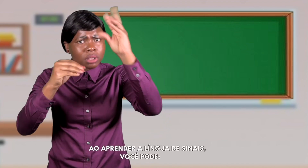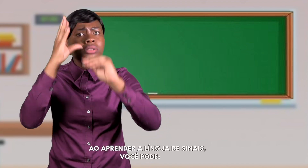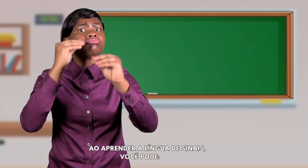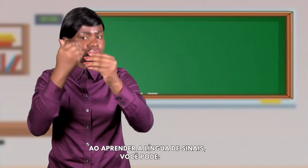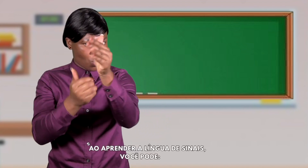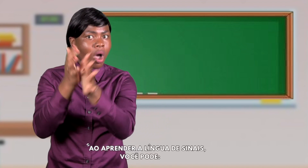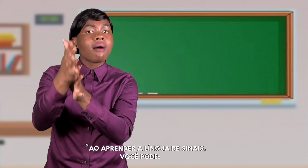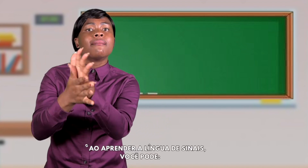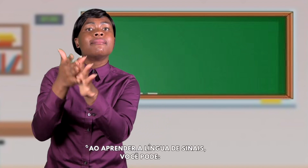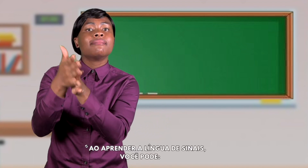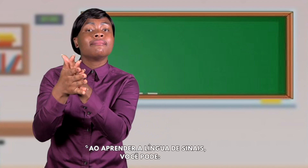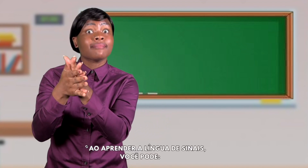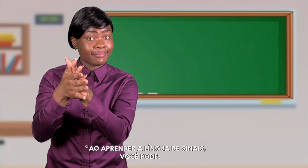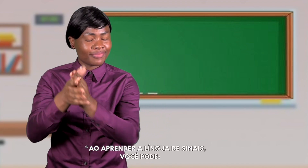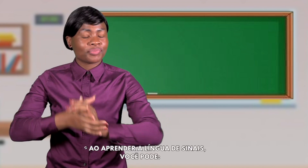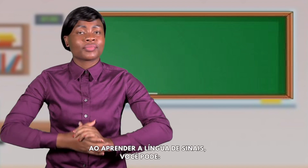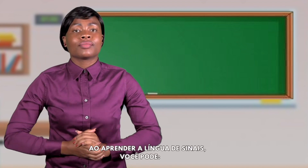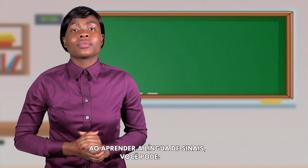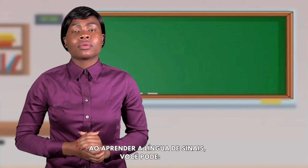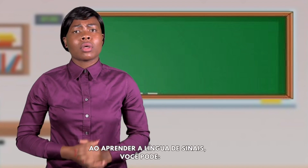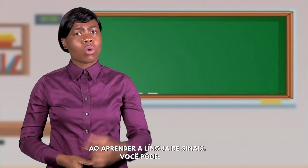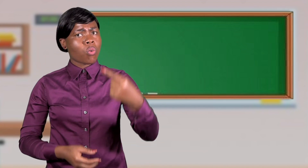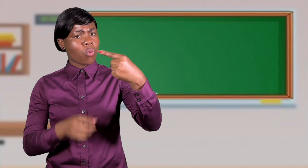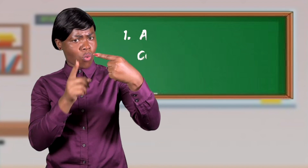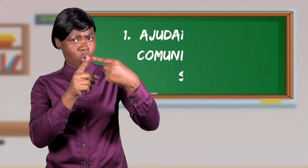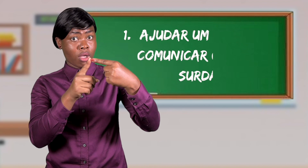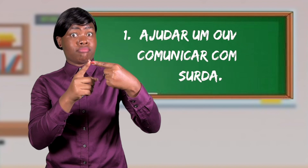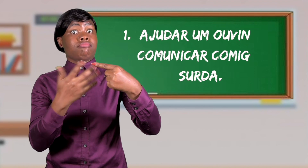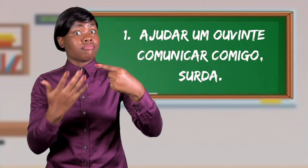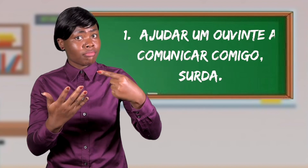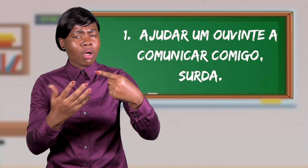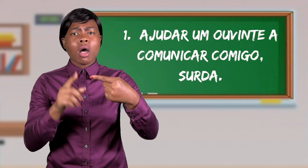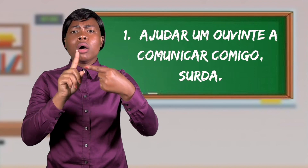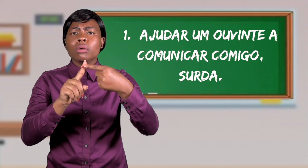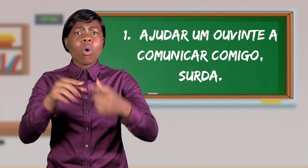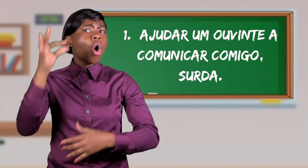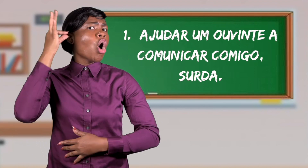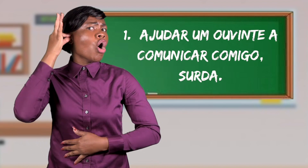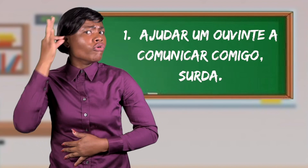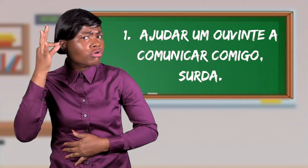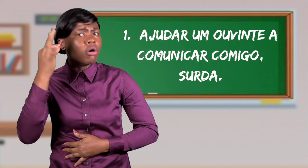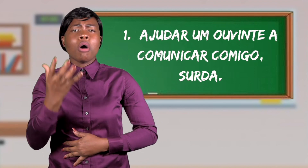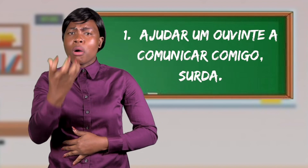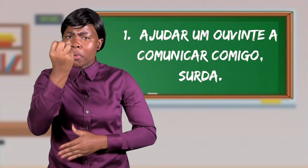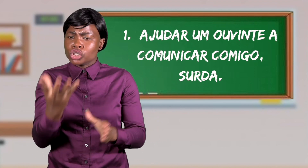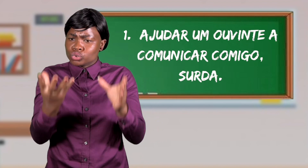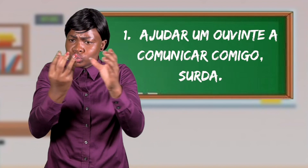Ao aprender a língua de sinais, você pode 1. Ajudar um ouvinte a comunicar comigo,